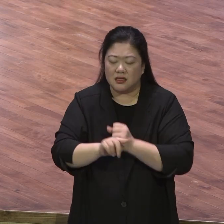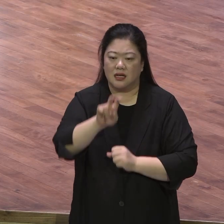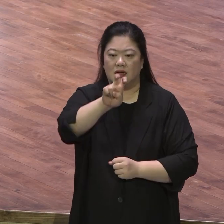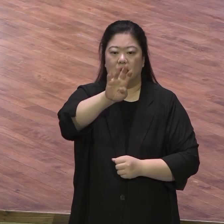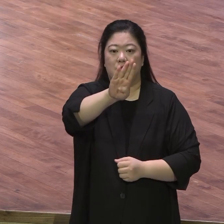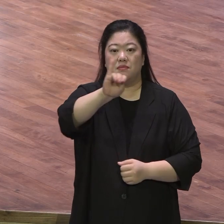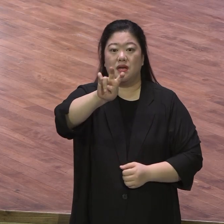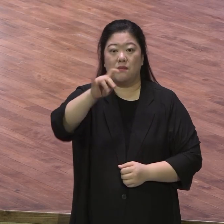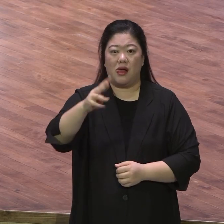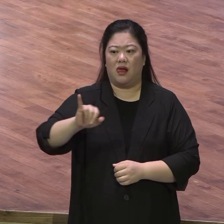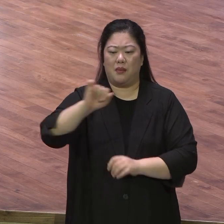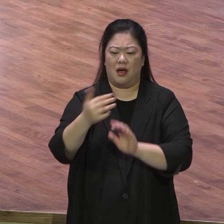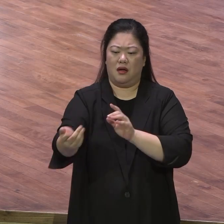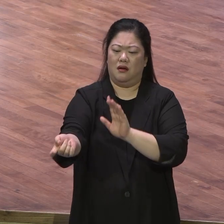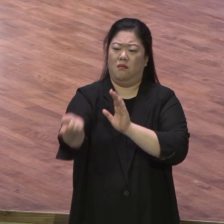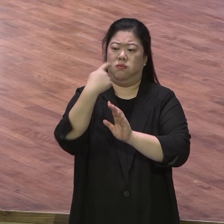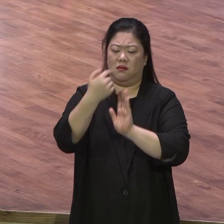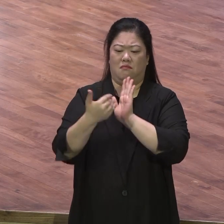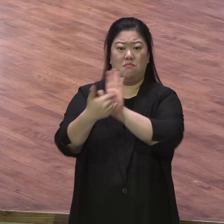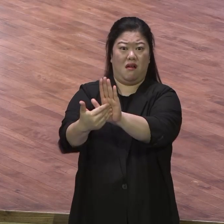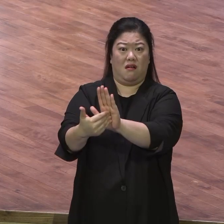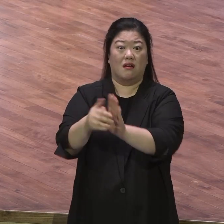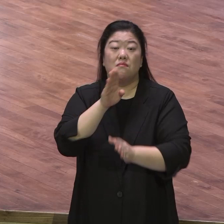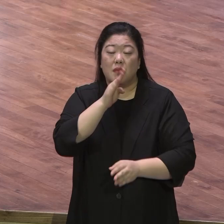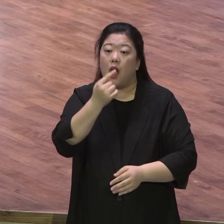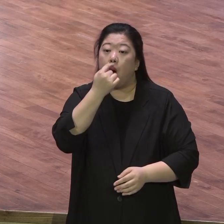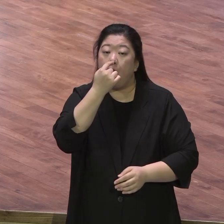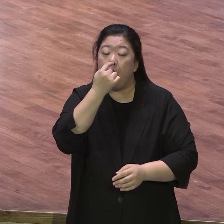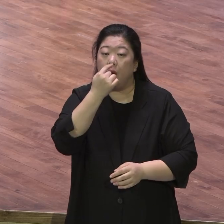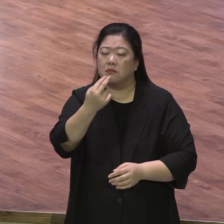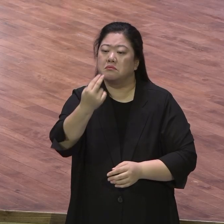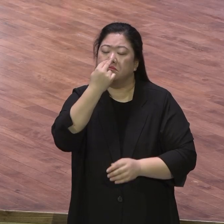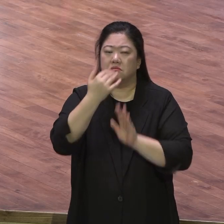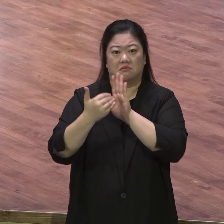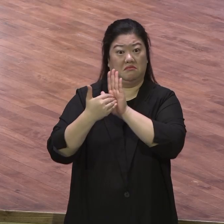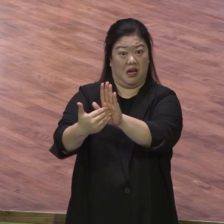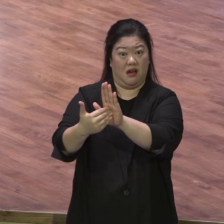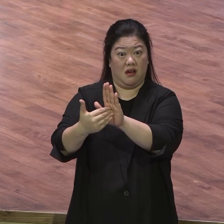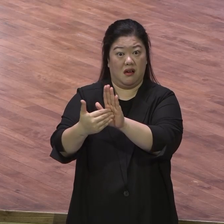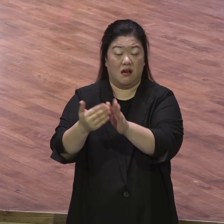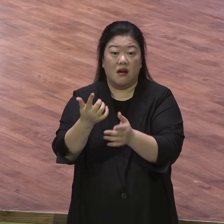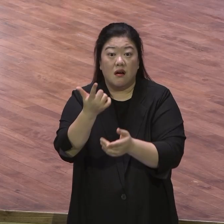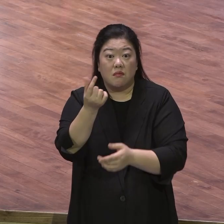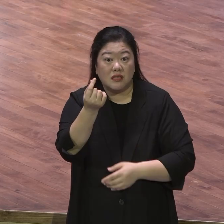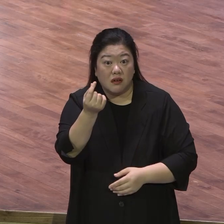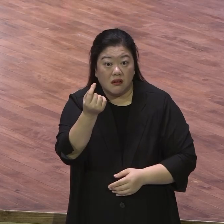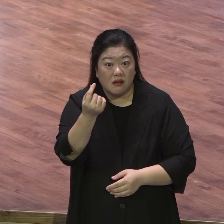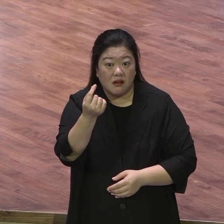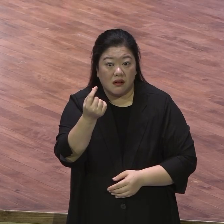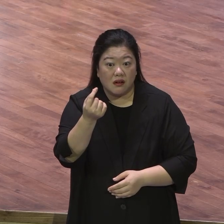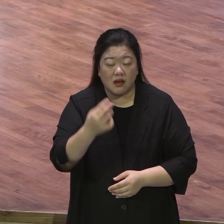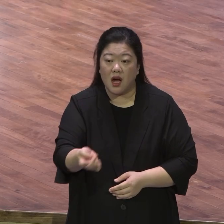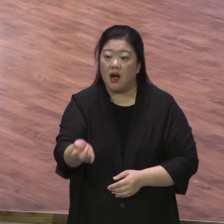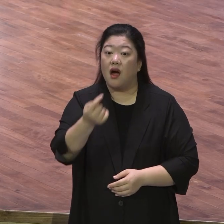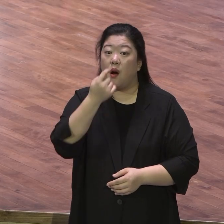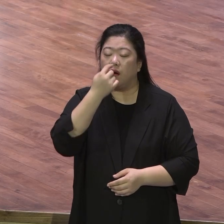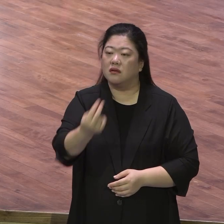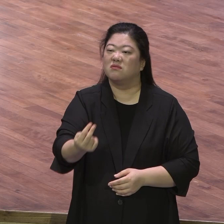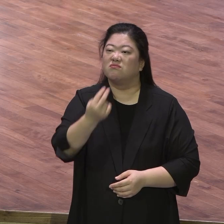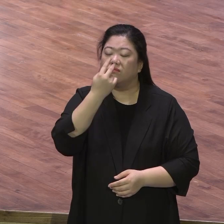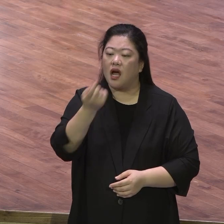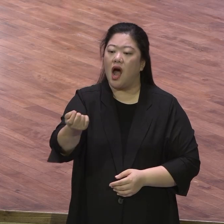감염을 감염을 막기 위한 것이다 호흡기로 들어가죠 호흡기로 코로 입으로 그렇게 들어가는 걸 막기 위해서